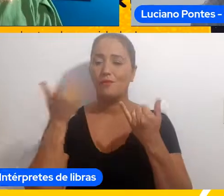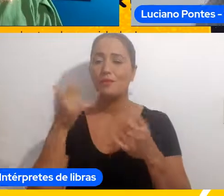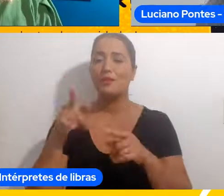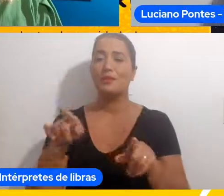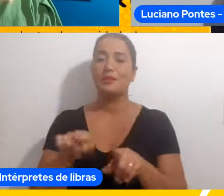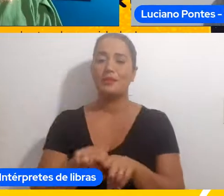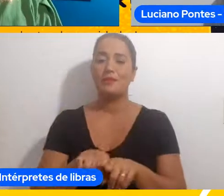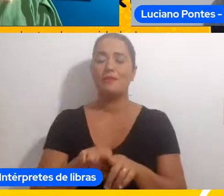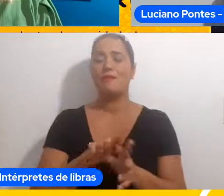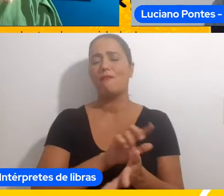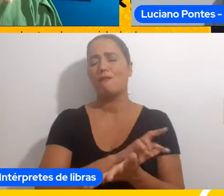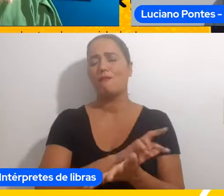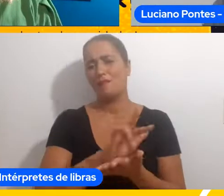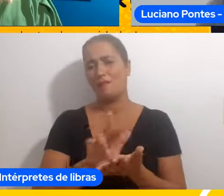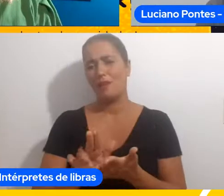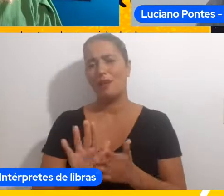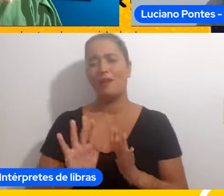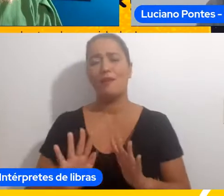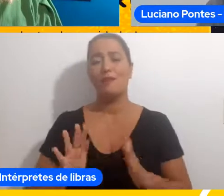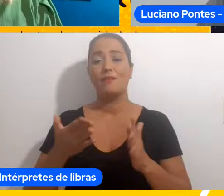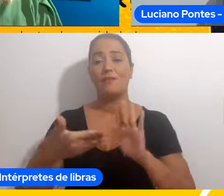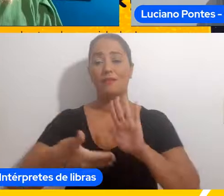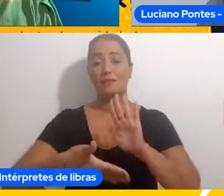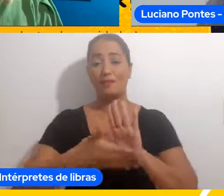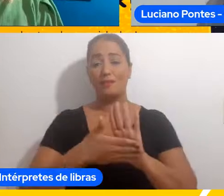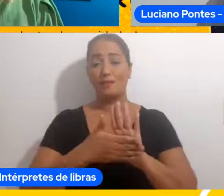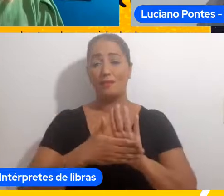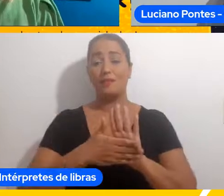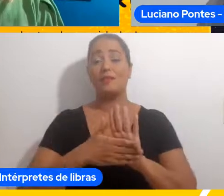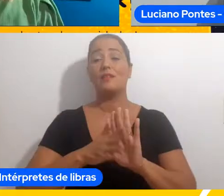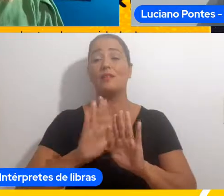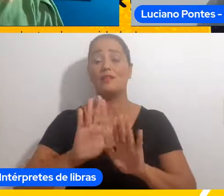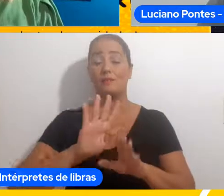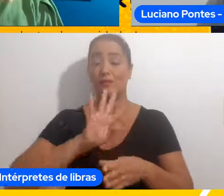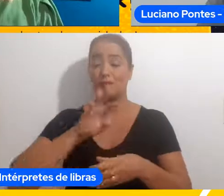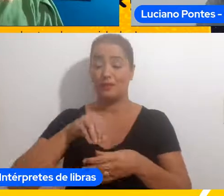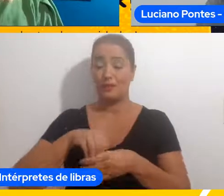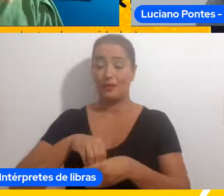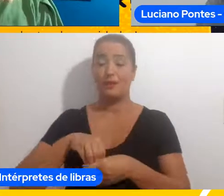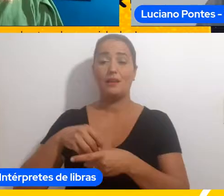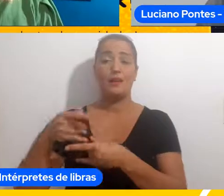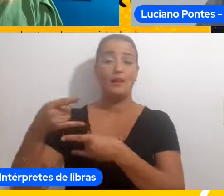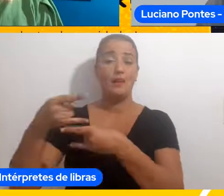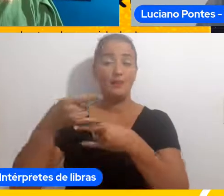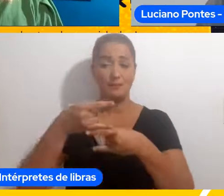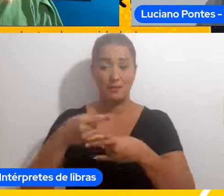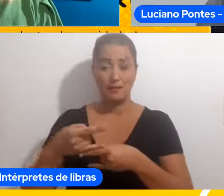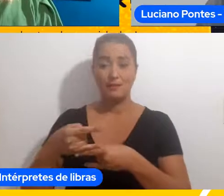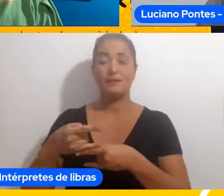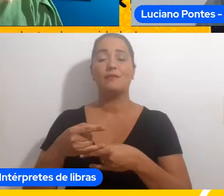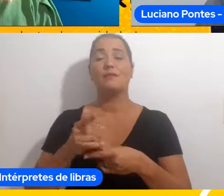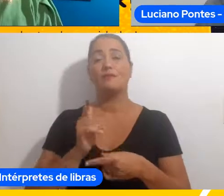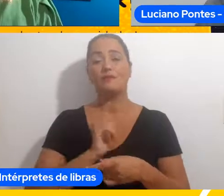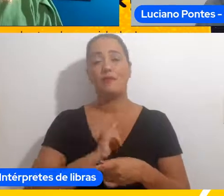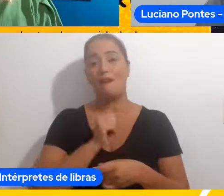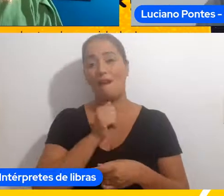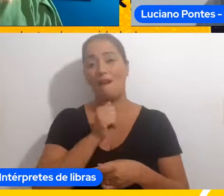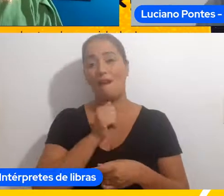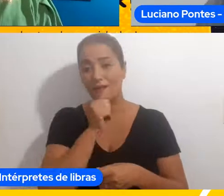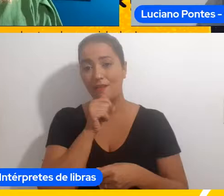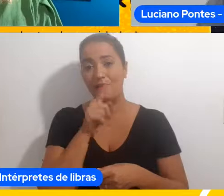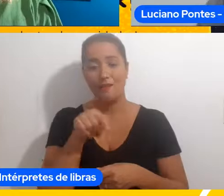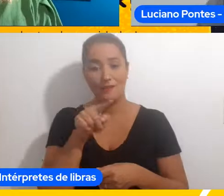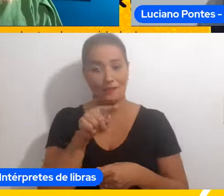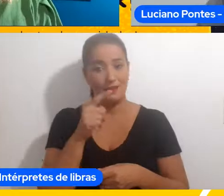festival está proporcionando, mas dentro dessa webinar a gente vai ter ainda... E se você fica instigado para poder